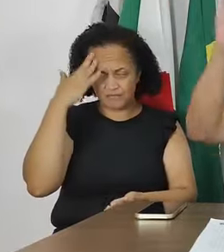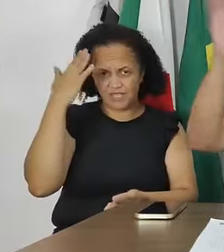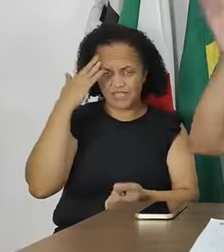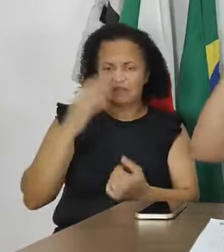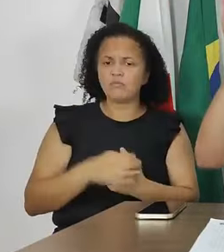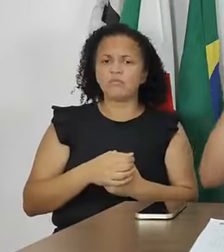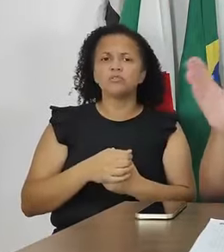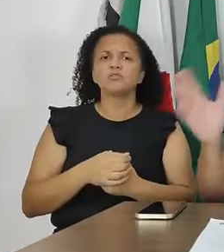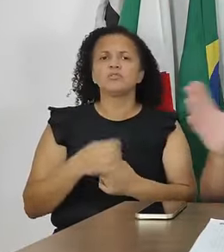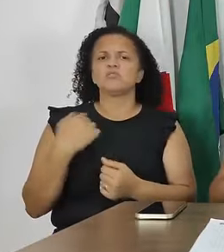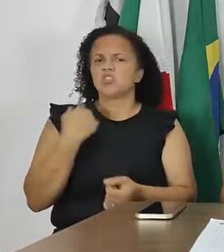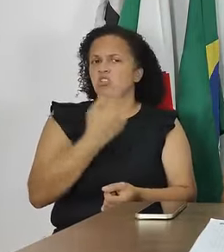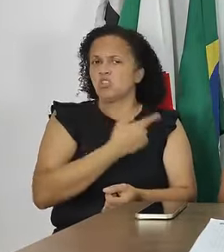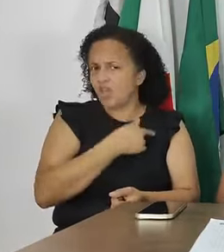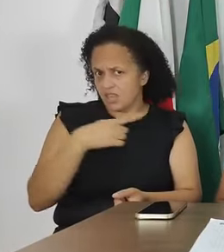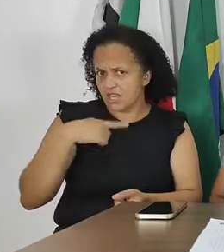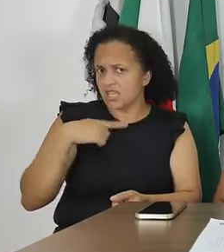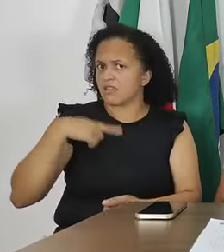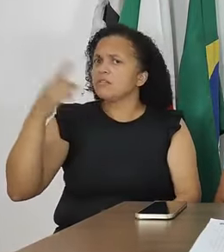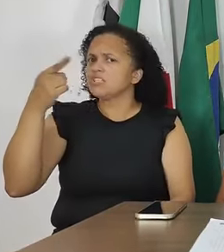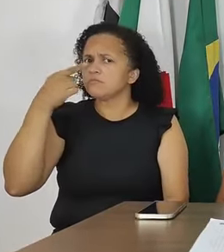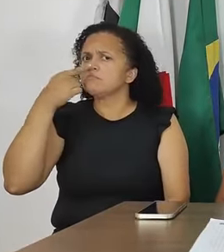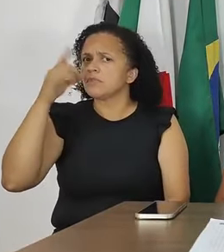longe dessa intimidade com Deus?